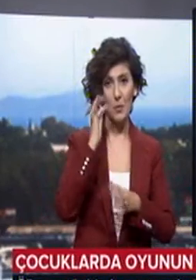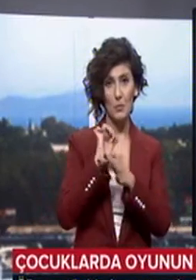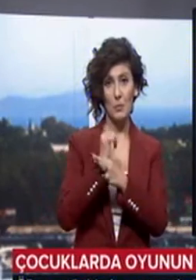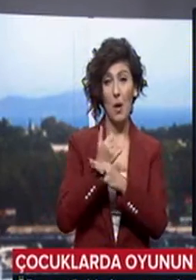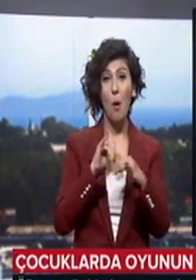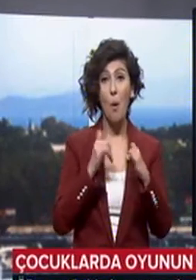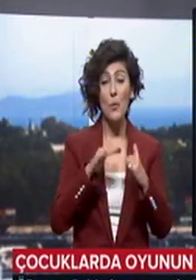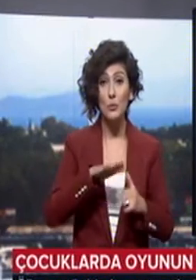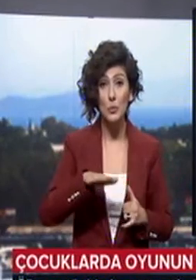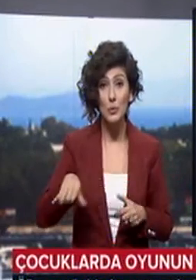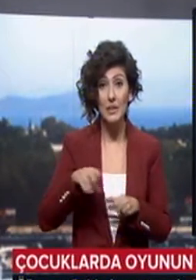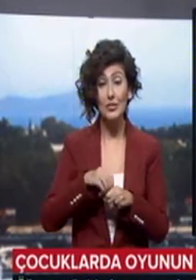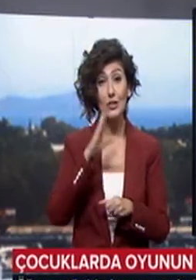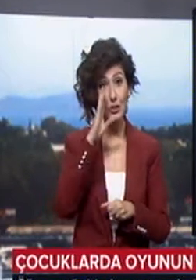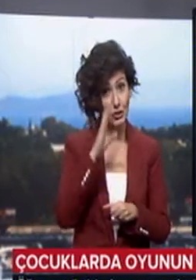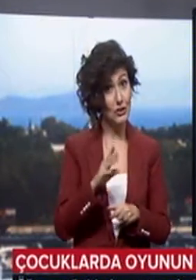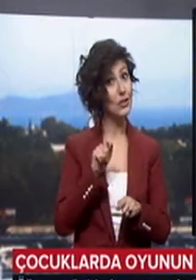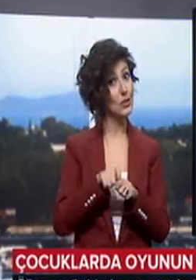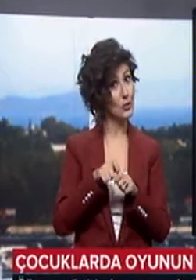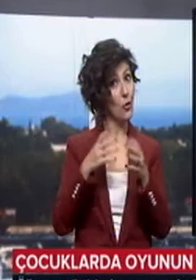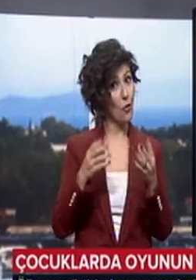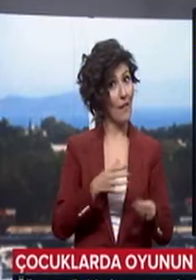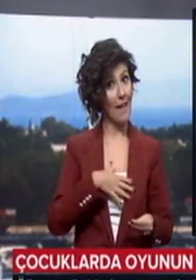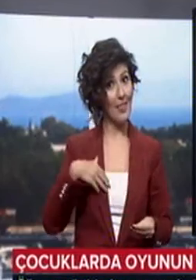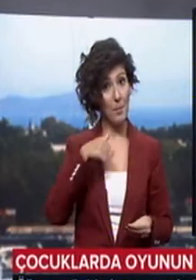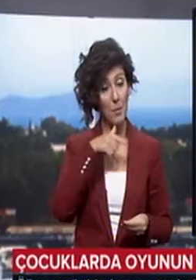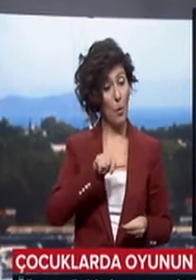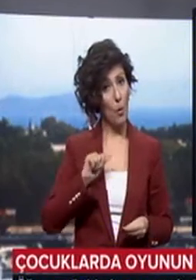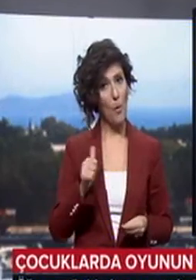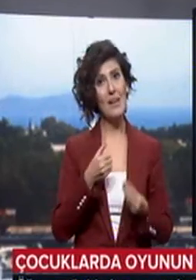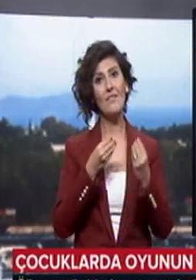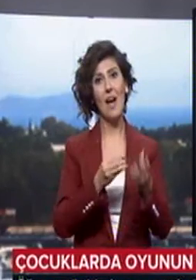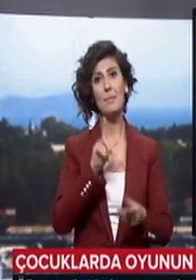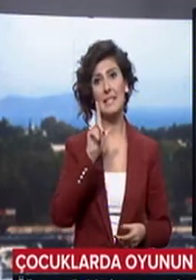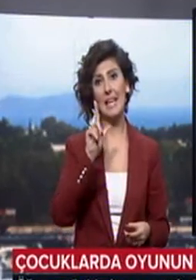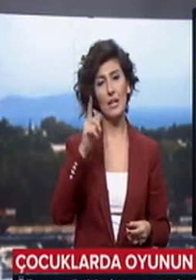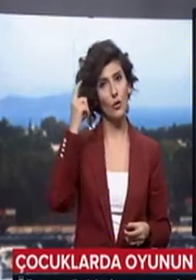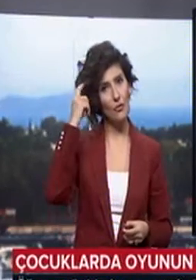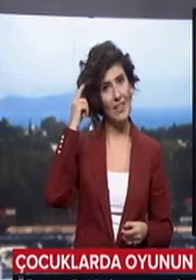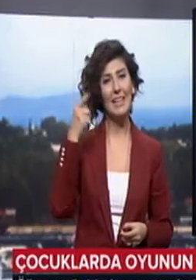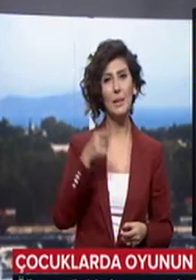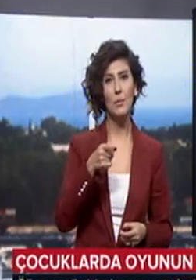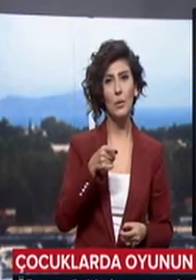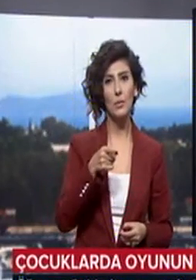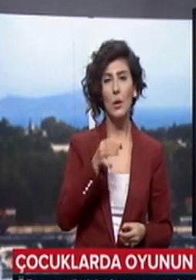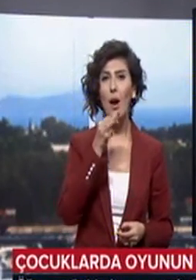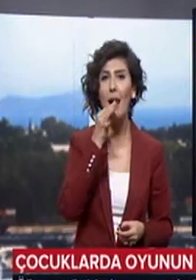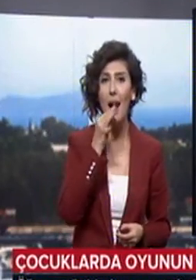çocuklar için ciddi bir iş olduğunu, ebeveynlerin de buna önem vermesi gerektiği görüşünde. Bu haberle birlikte bültenimizi